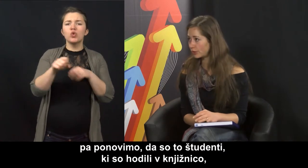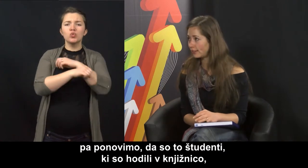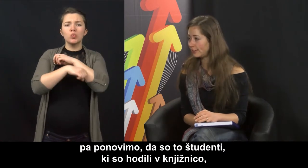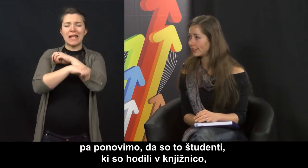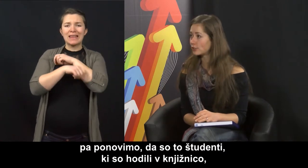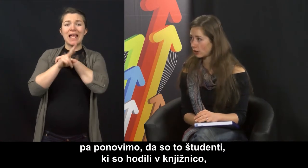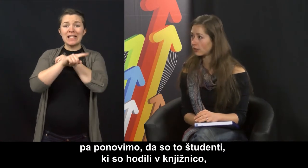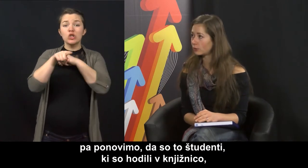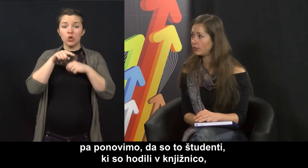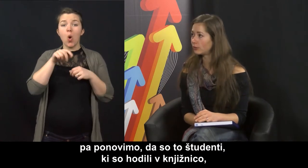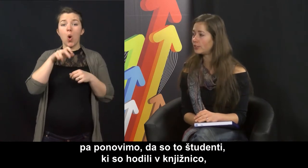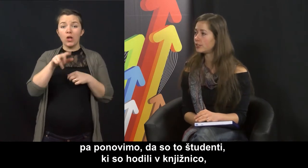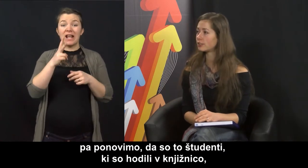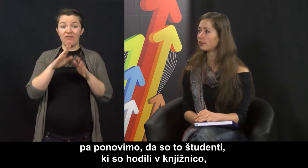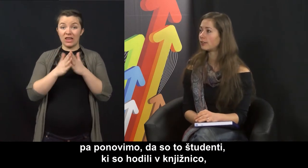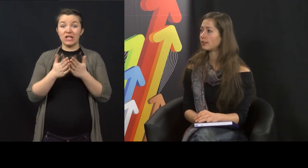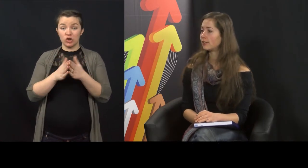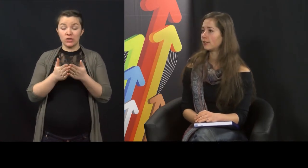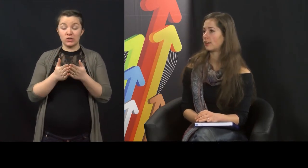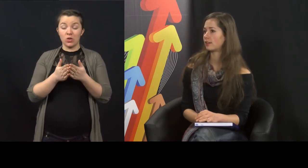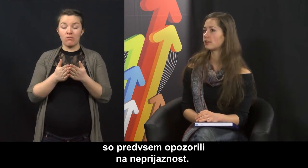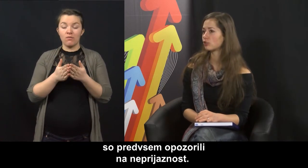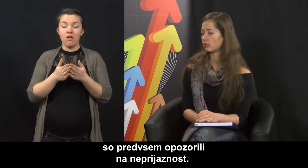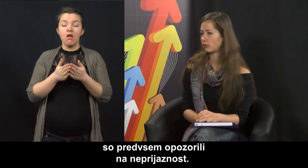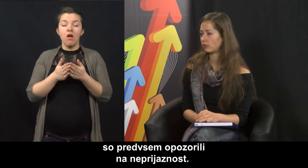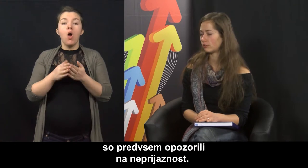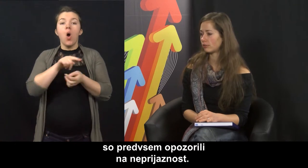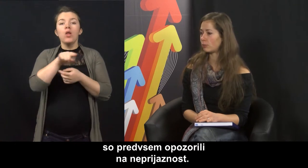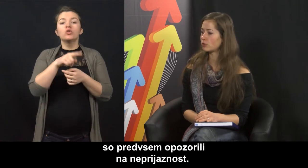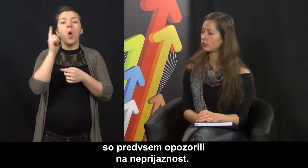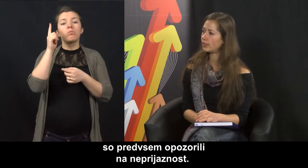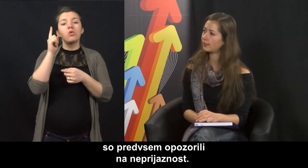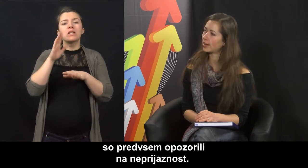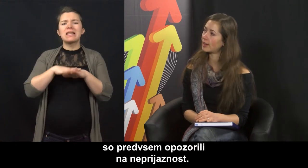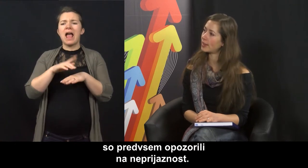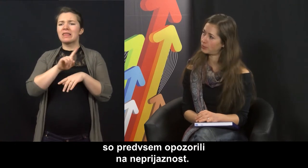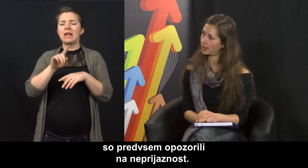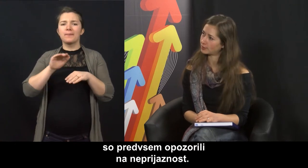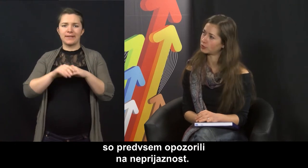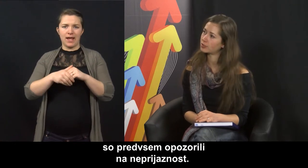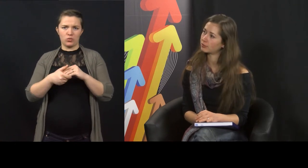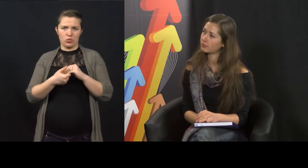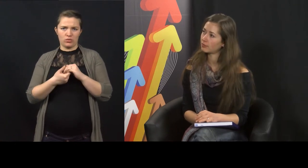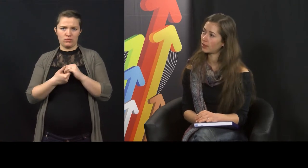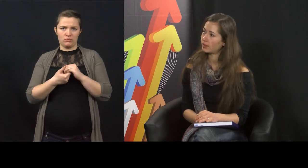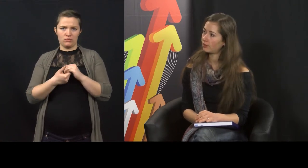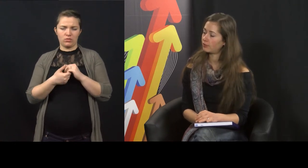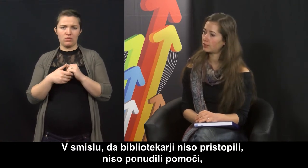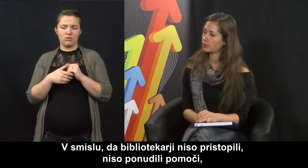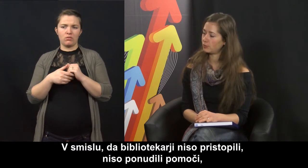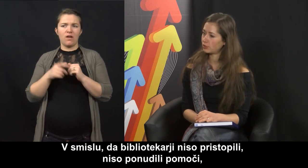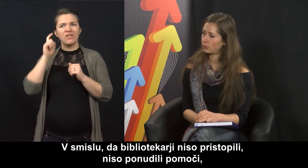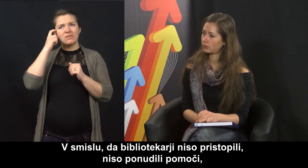so to študenti, ki so hodili v knjižnico, so opozorili na neprijaznost.